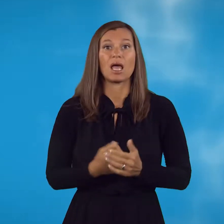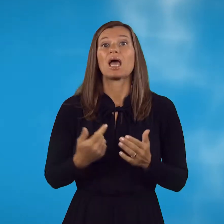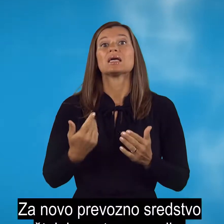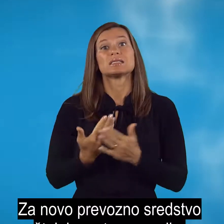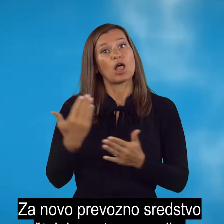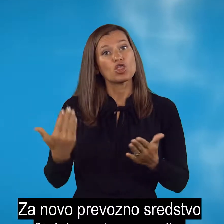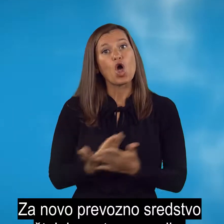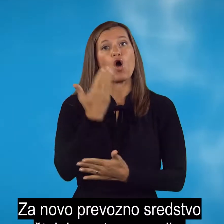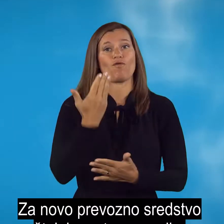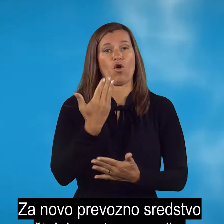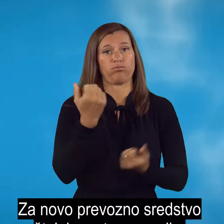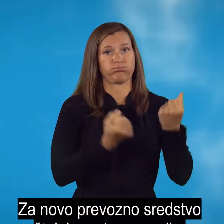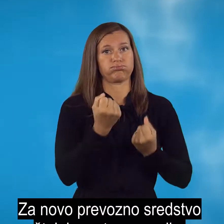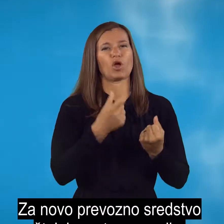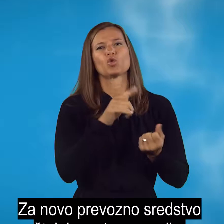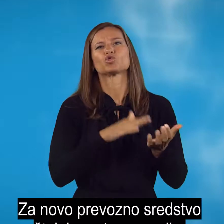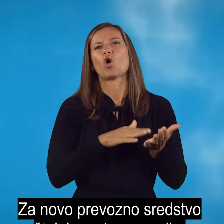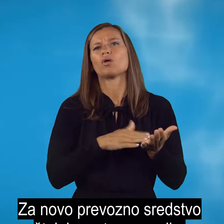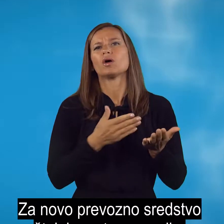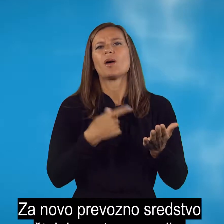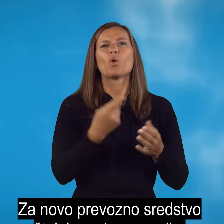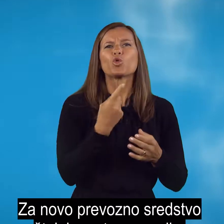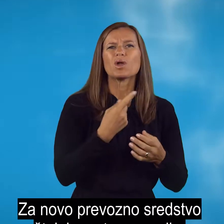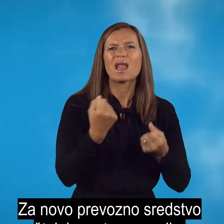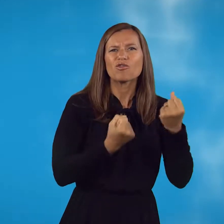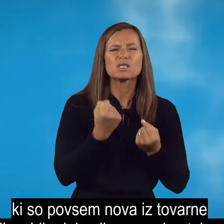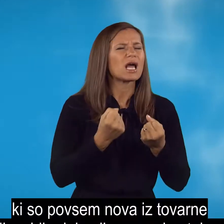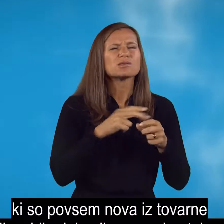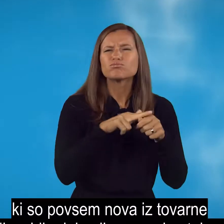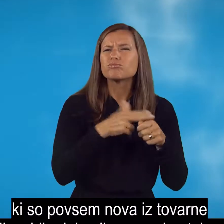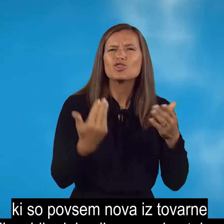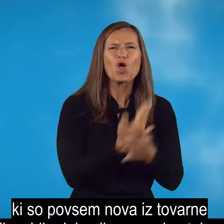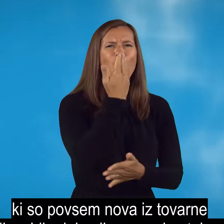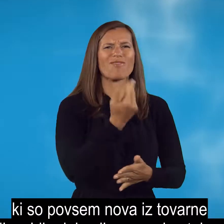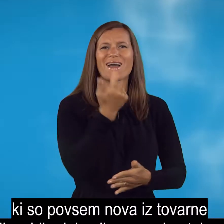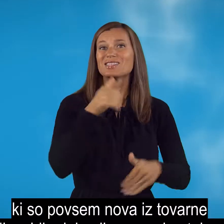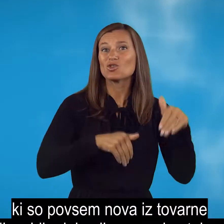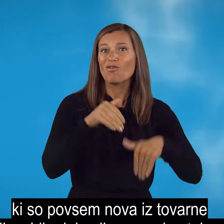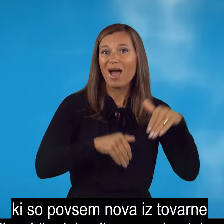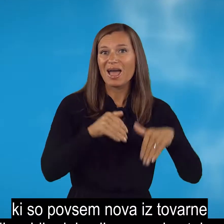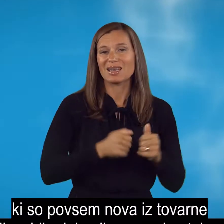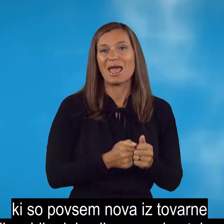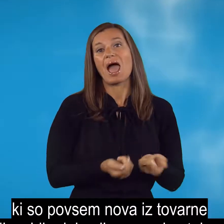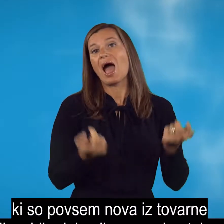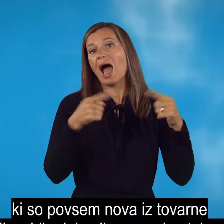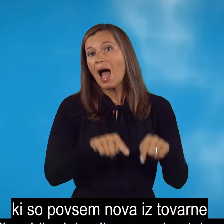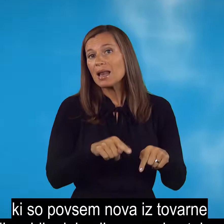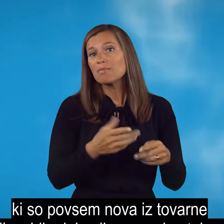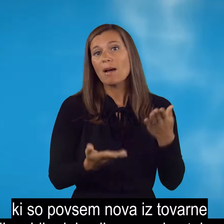Za novo prevozno sredstvo štejejo motorna vozila, ki so povsem nova iz tovarne, ali so bila dobavljena